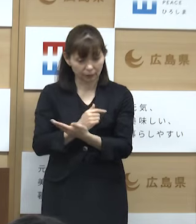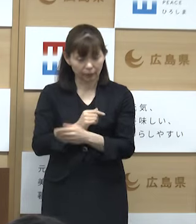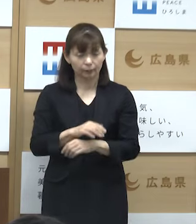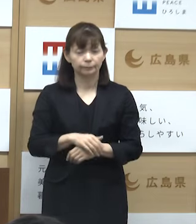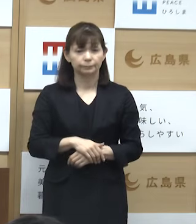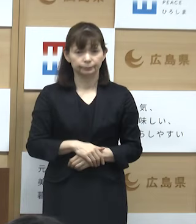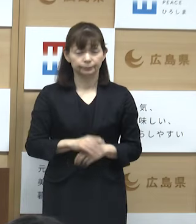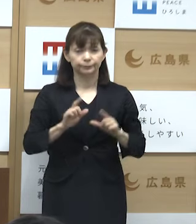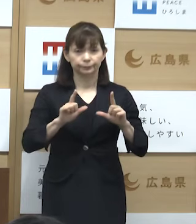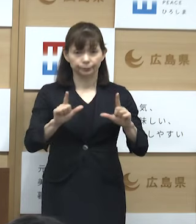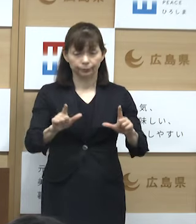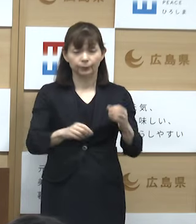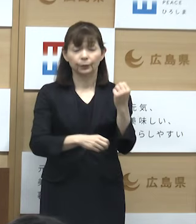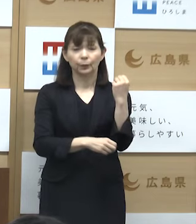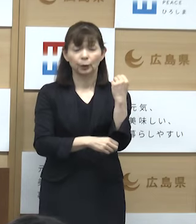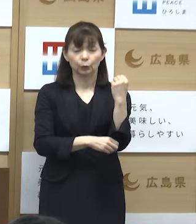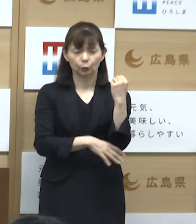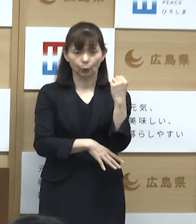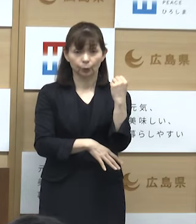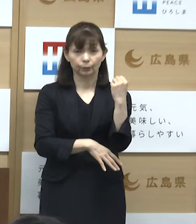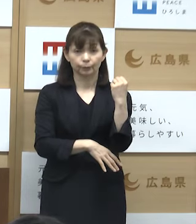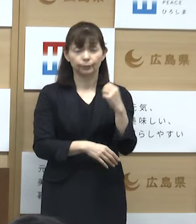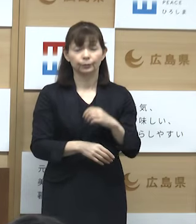基本的にですね、この